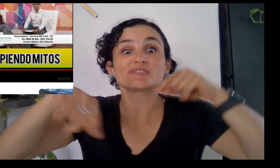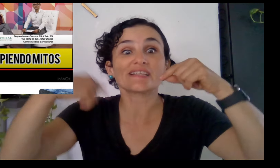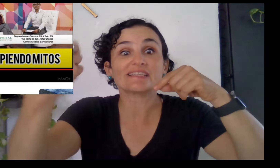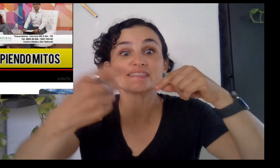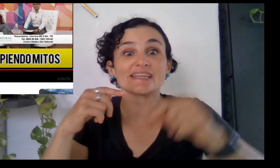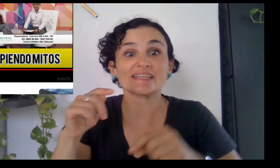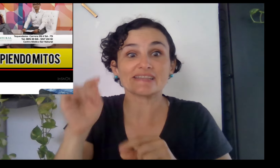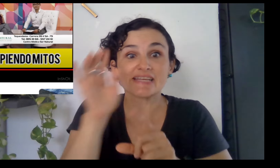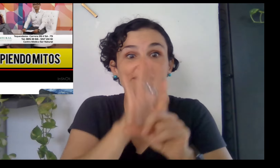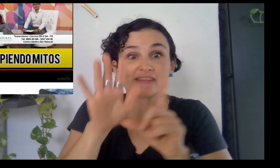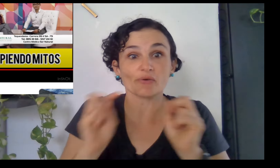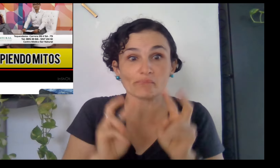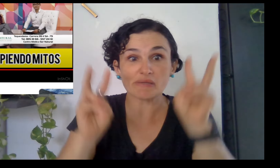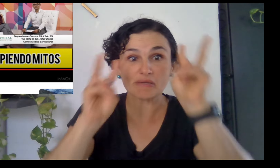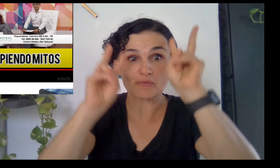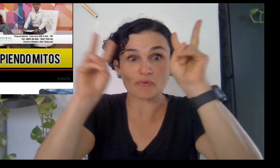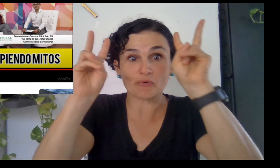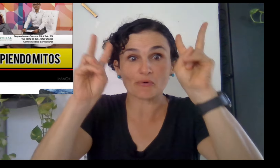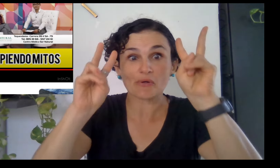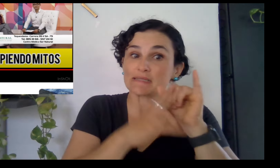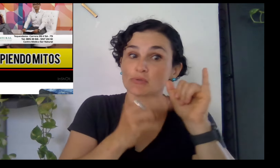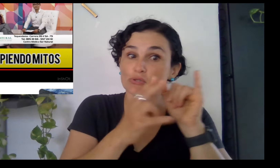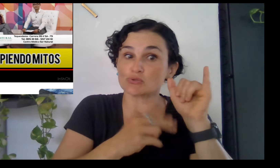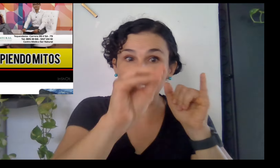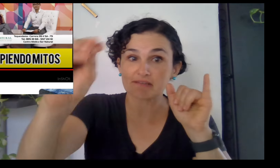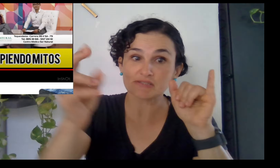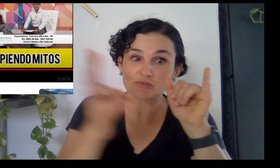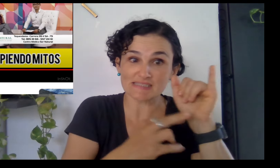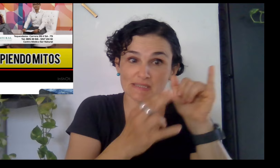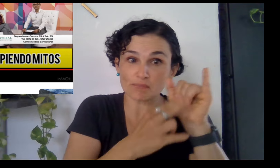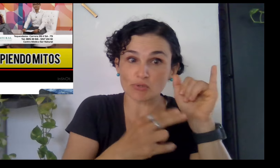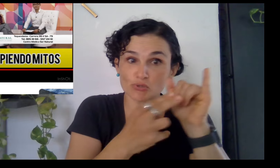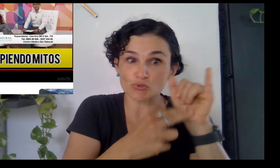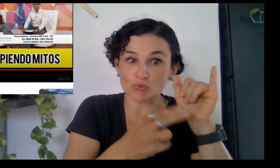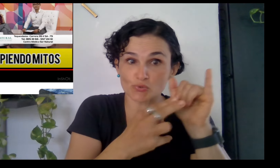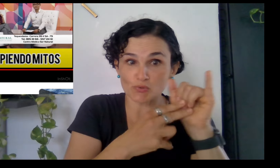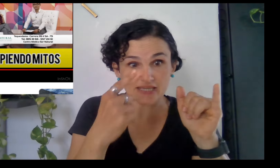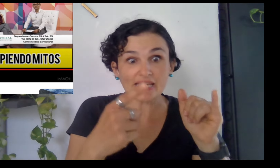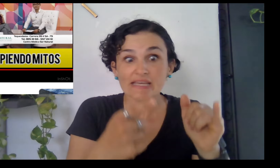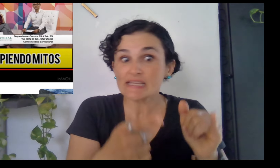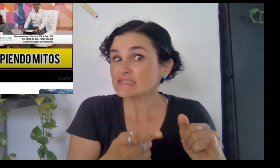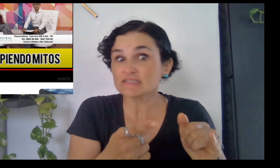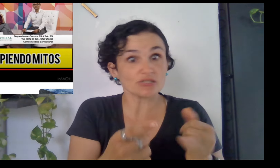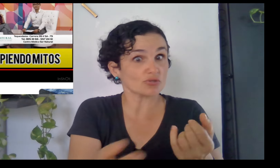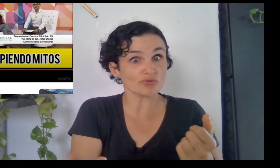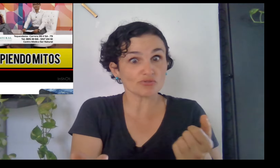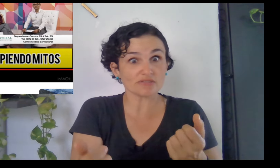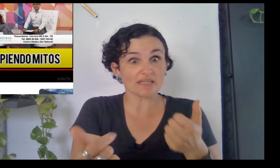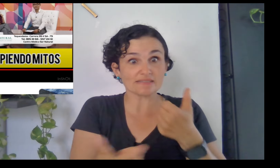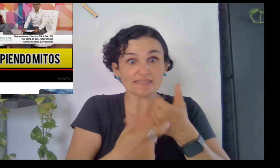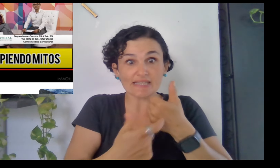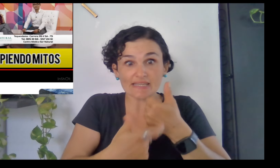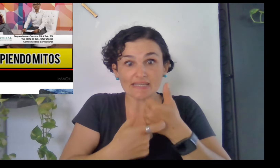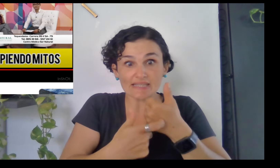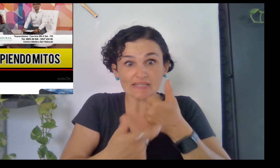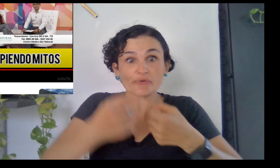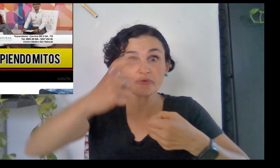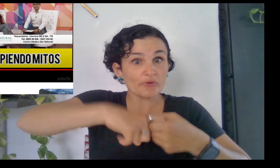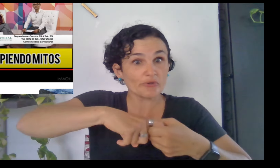video en vivo, que va a ser por YouTube, ahí les aviso, va a ser por YouTube, así que si no nos han seguido, no